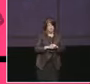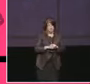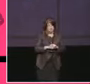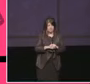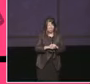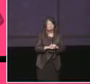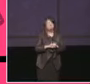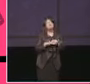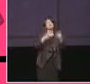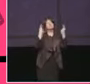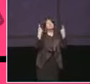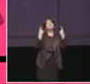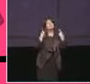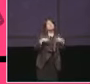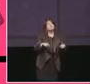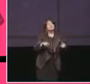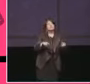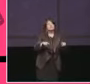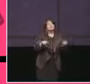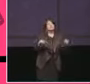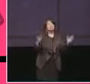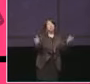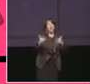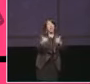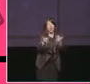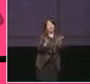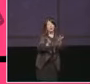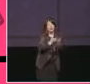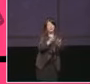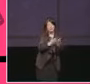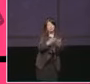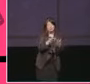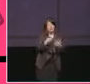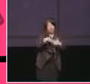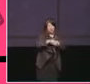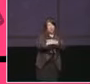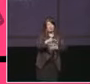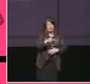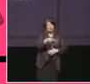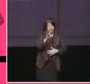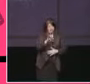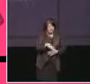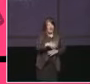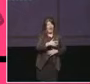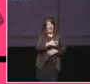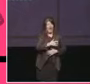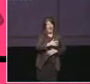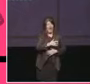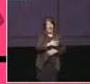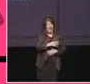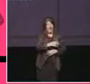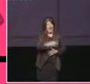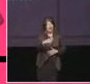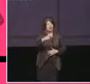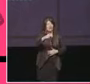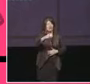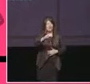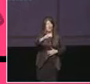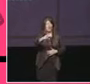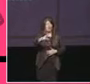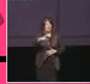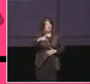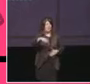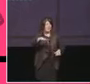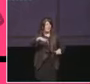il salone del libro ha anche un'anima pop prima citavo Giovanotti è in grado di mescolare musica spettacolo sport